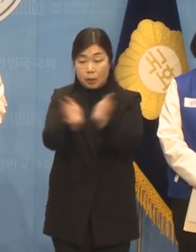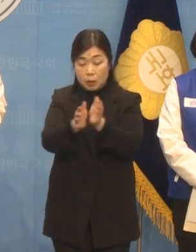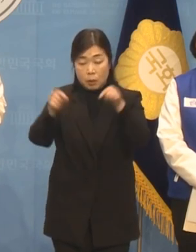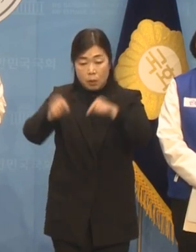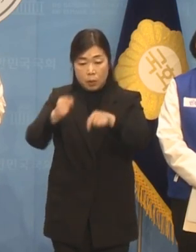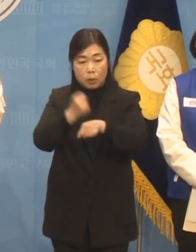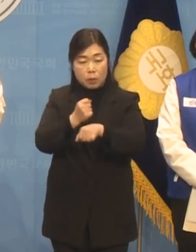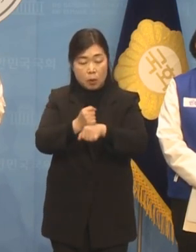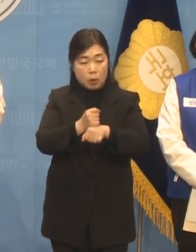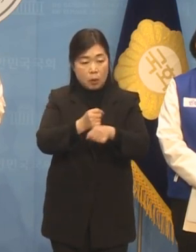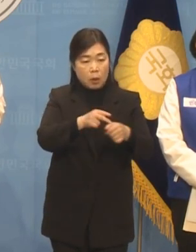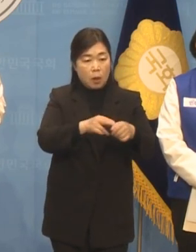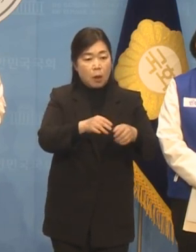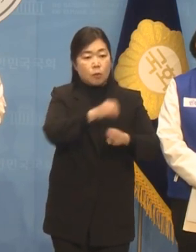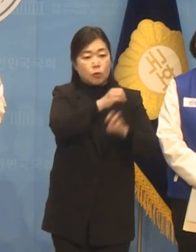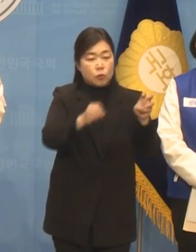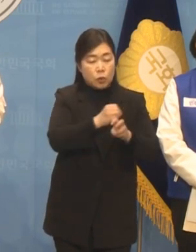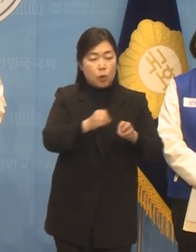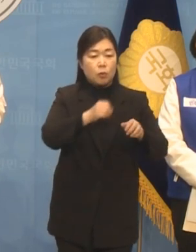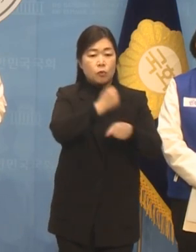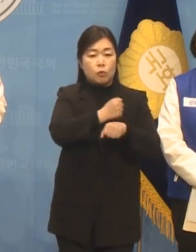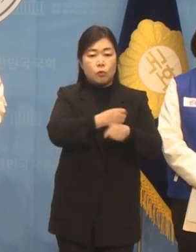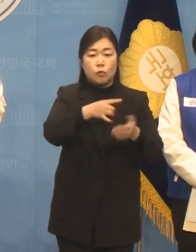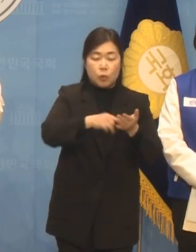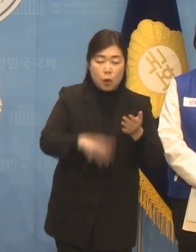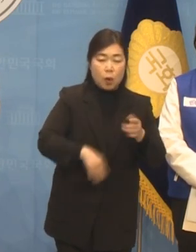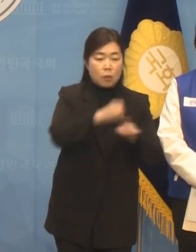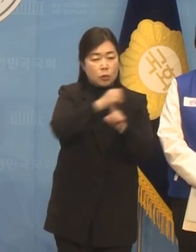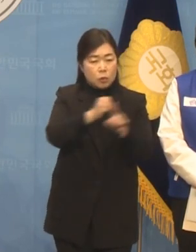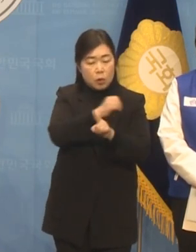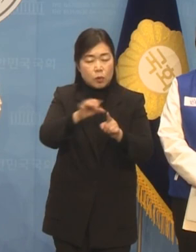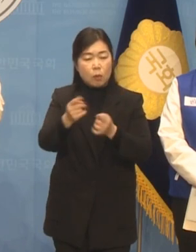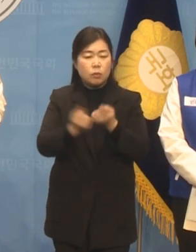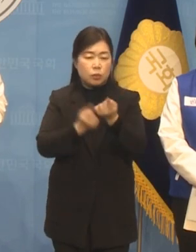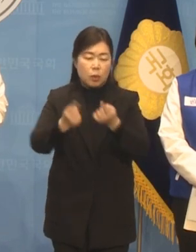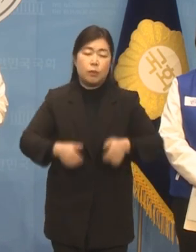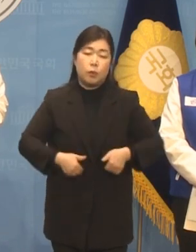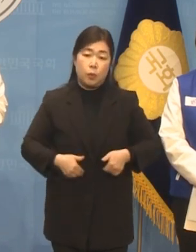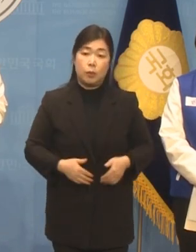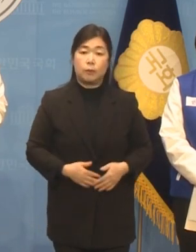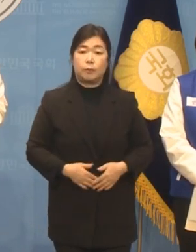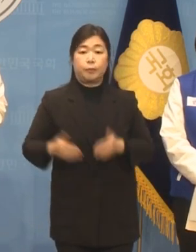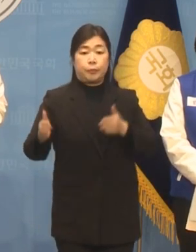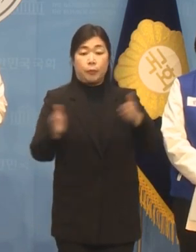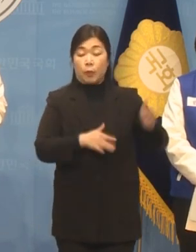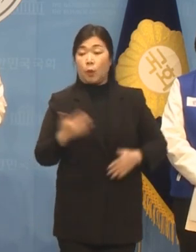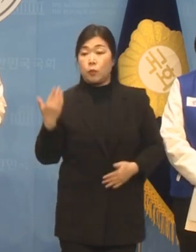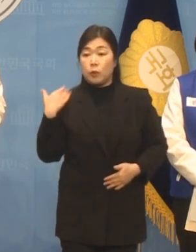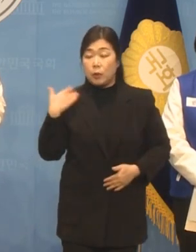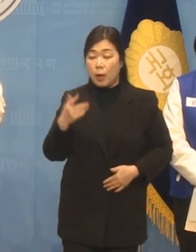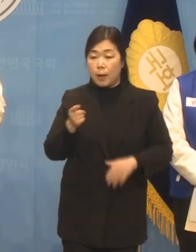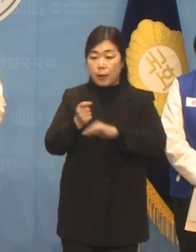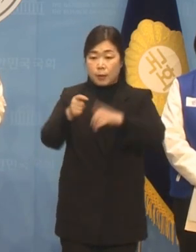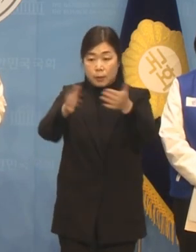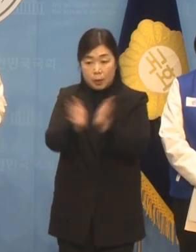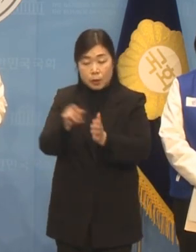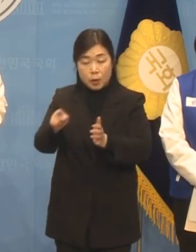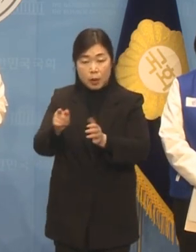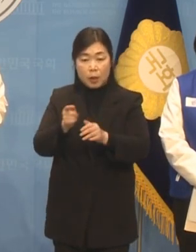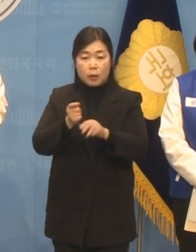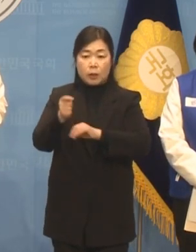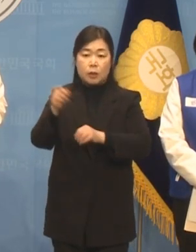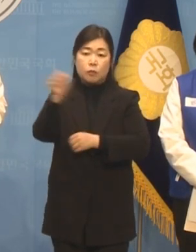길이 그 격차를 축소시키고 불평등을 완화하는 것입니다. 최근에 택시 기사 단체들이 카카오 모빌리티하고 단체 협상을